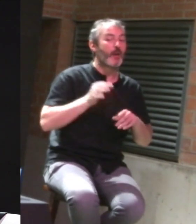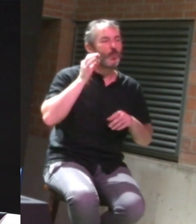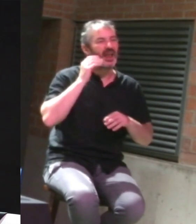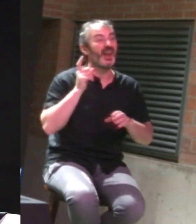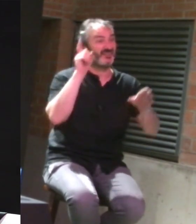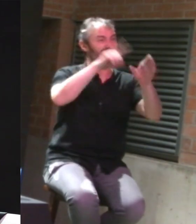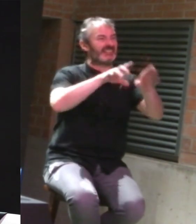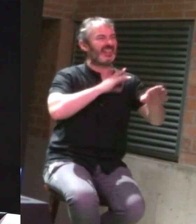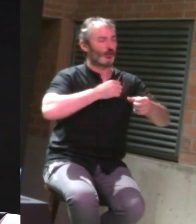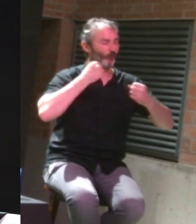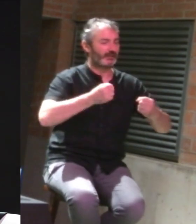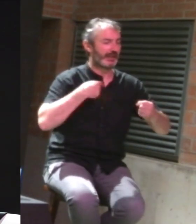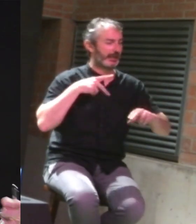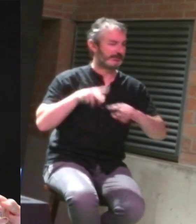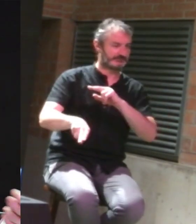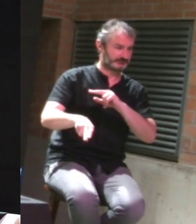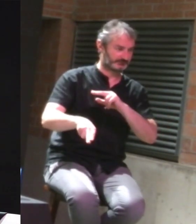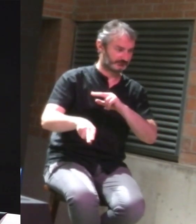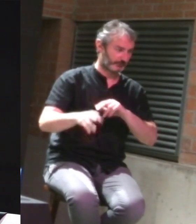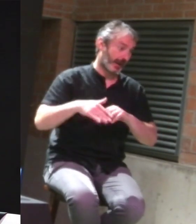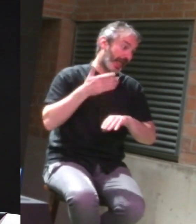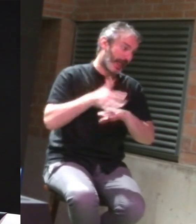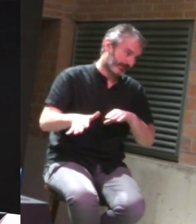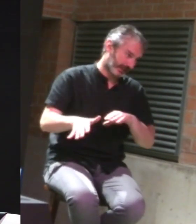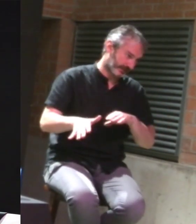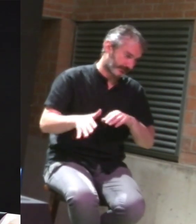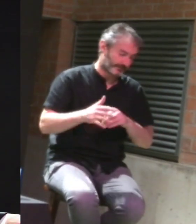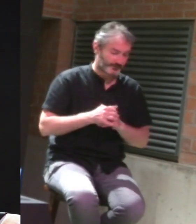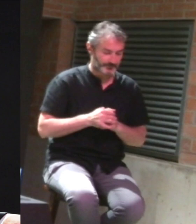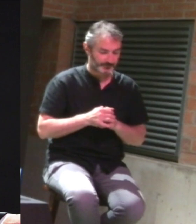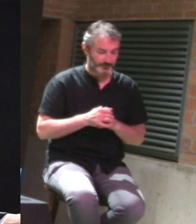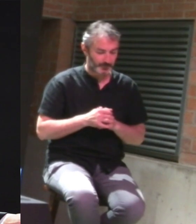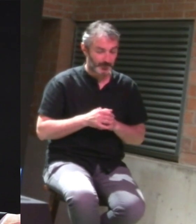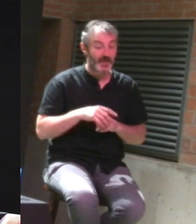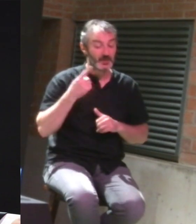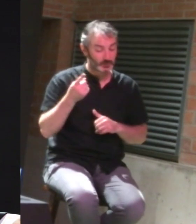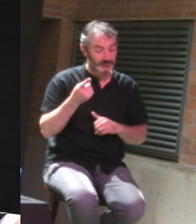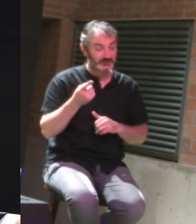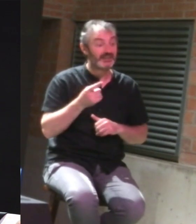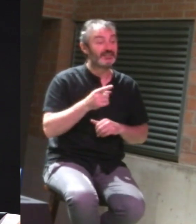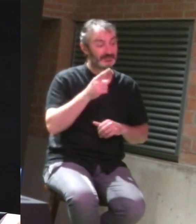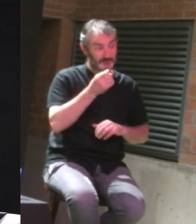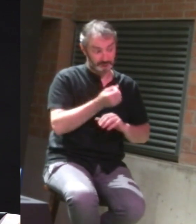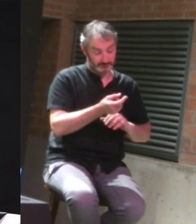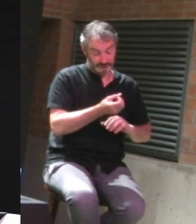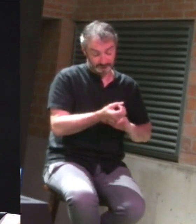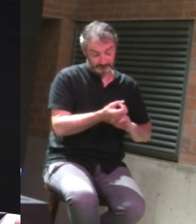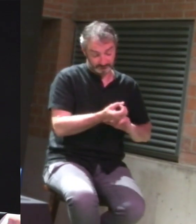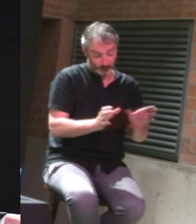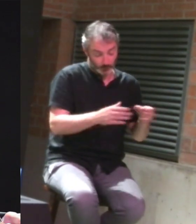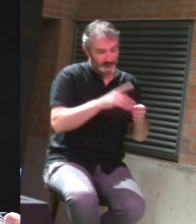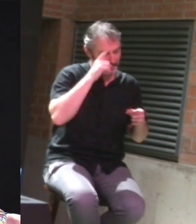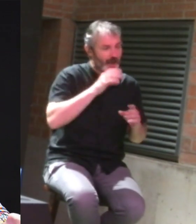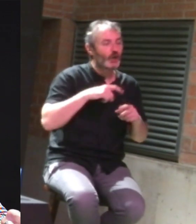que en aquell any seria aquesta incipient solidaritat obrera que es transformarà en CNT i que després de la vaga